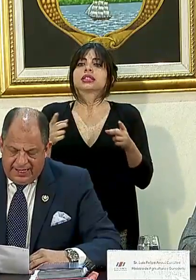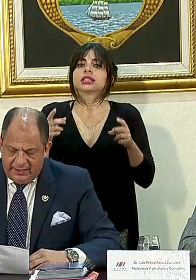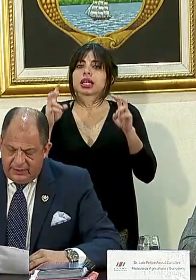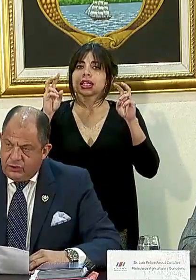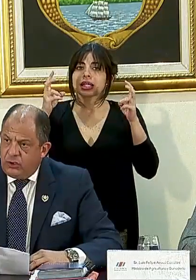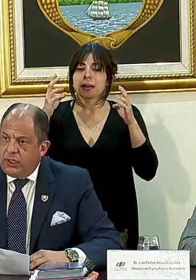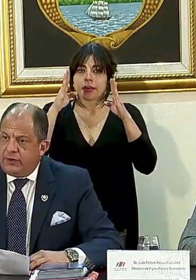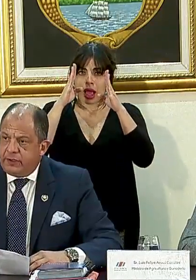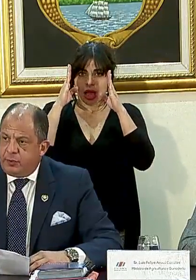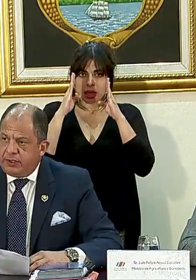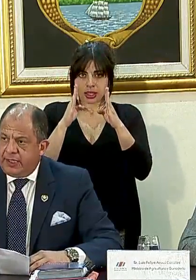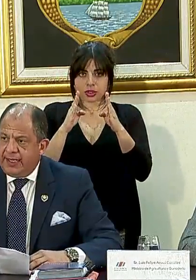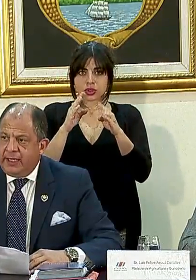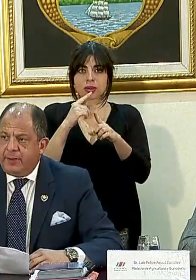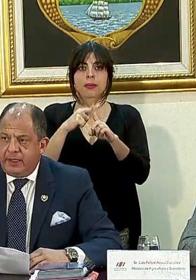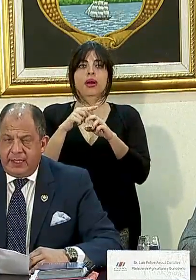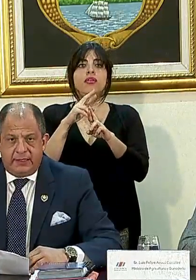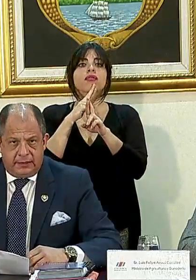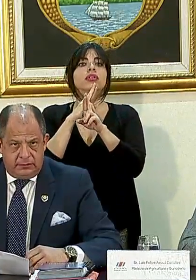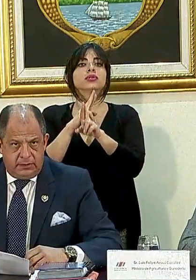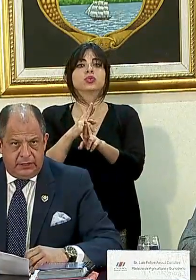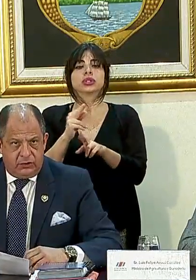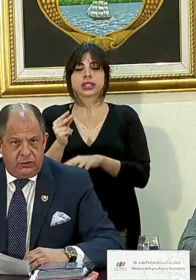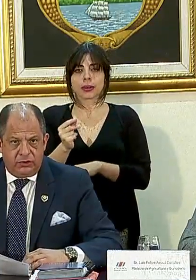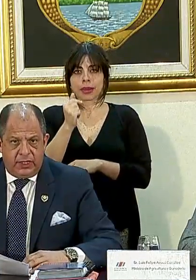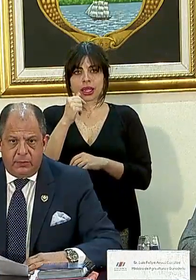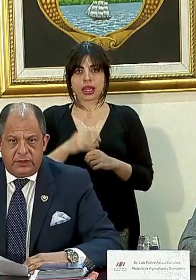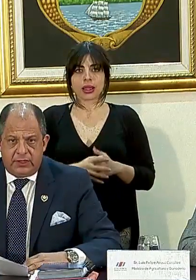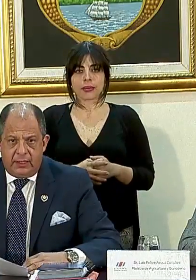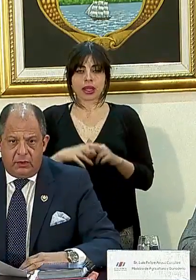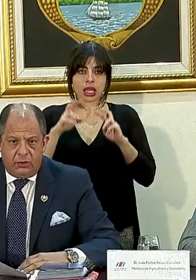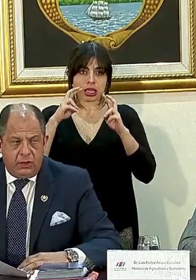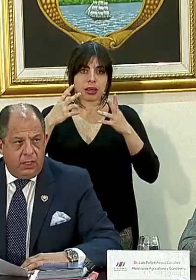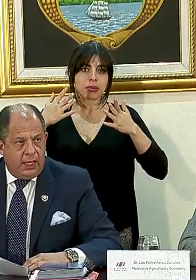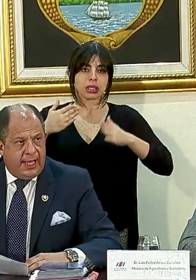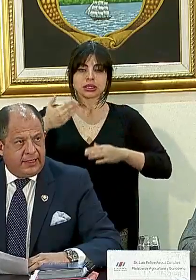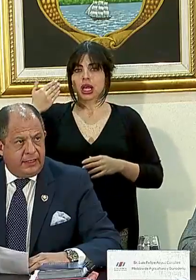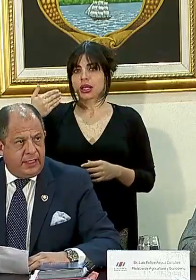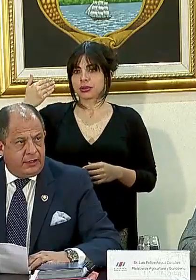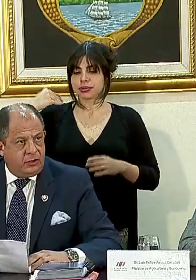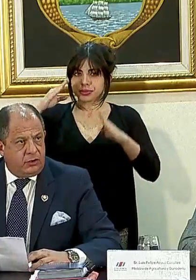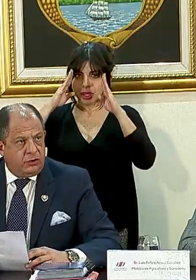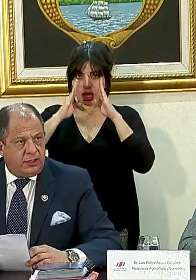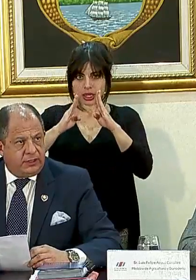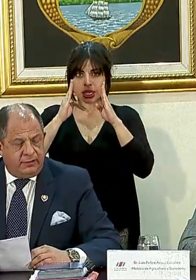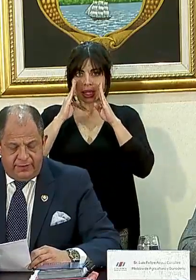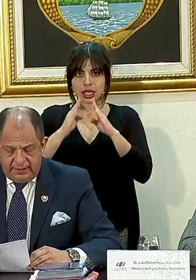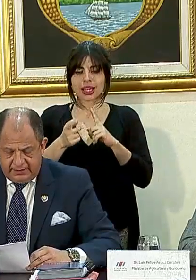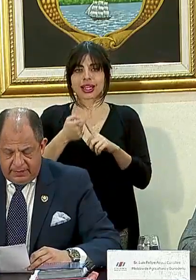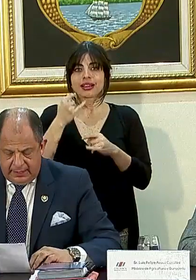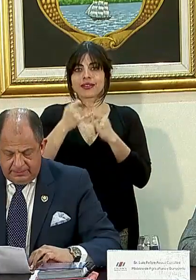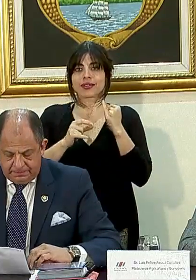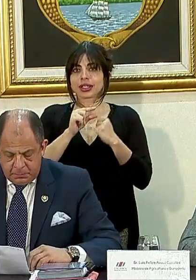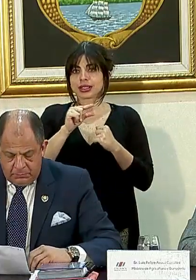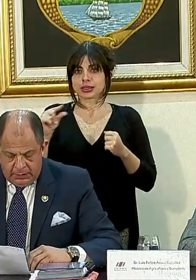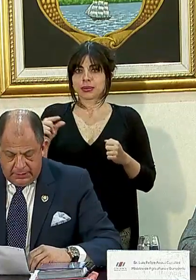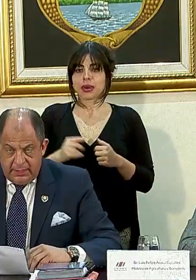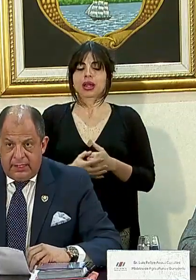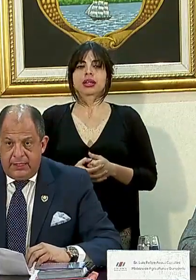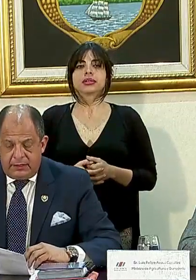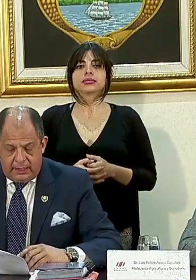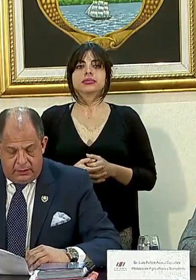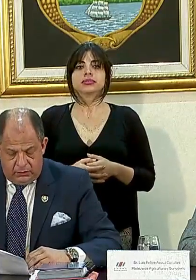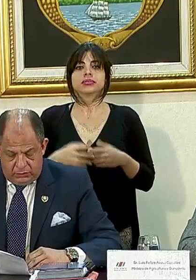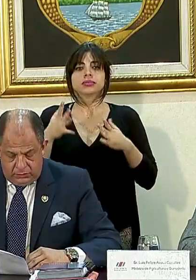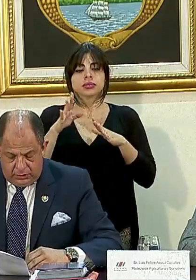temas de atención y respuesta inmediata, que son los que hemos estado atendiendo desde el fin de semana, se